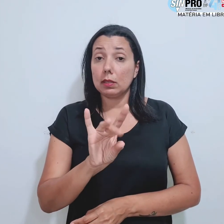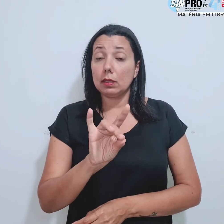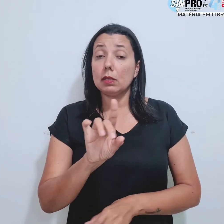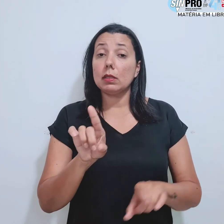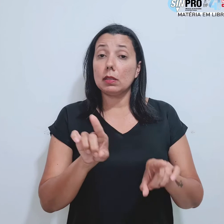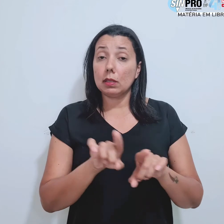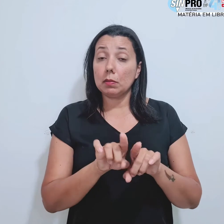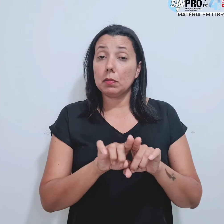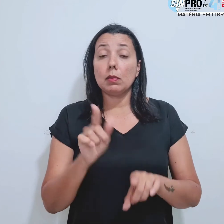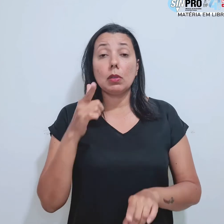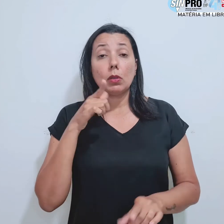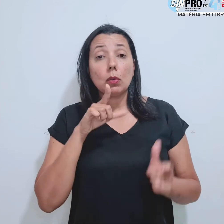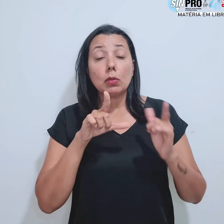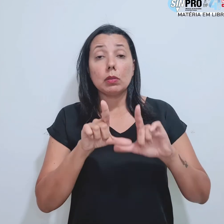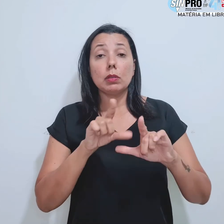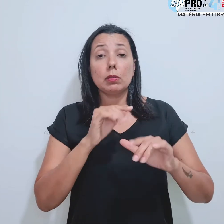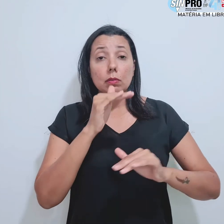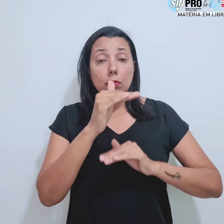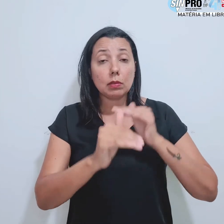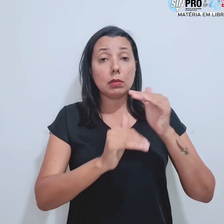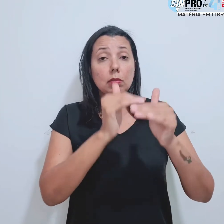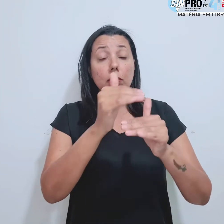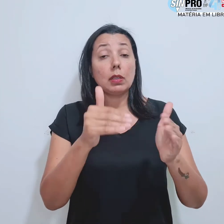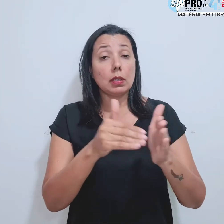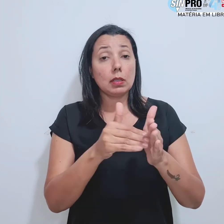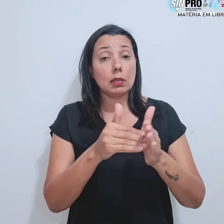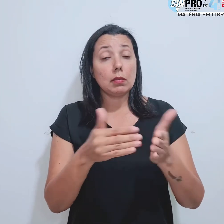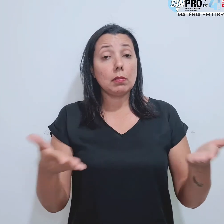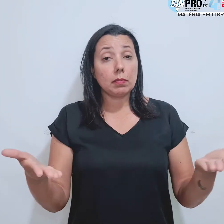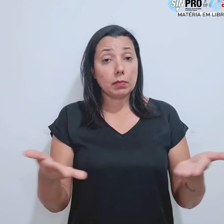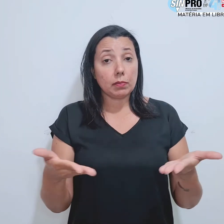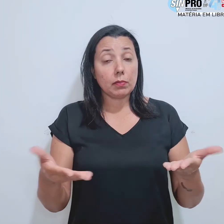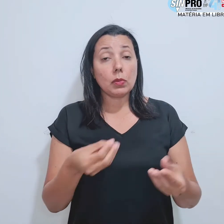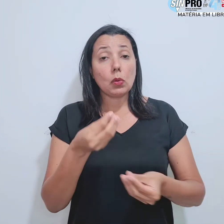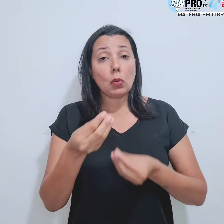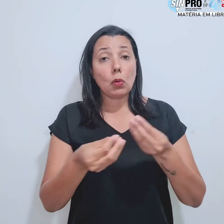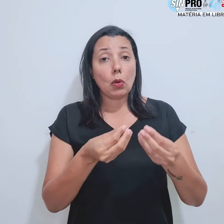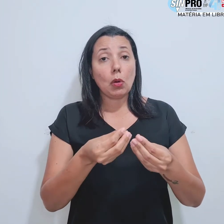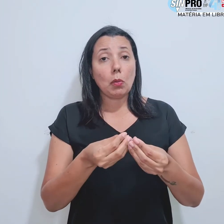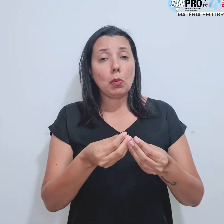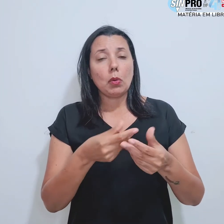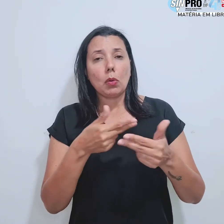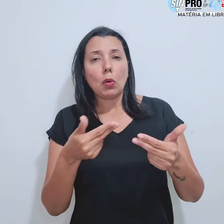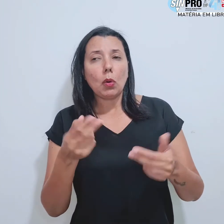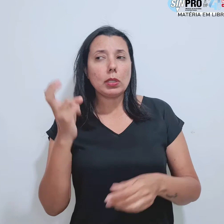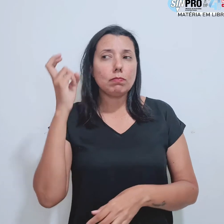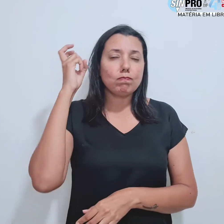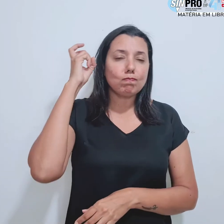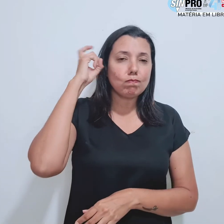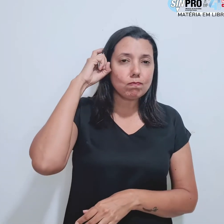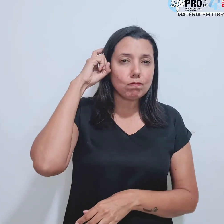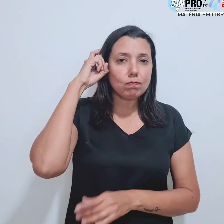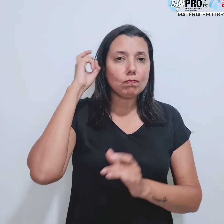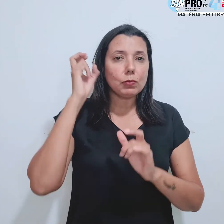ciência conseguiu desenvolver até o momento, como próteses auditivas de